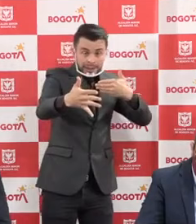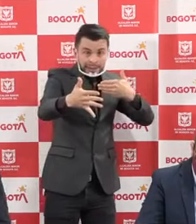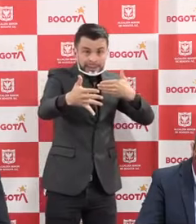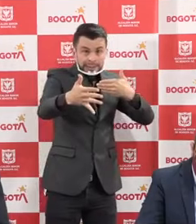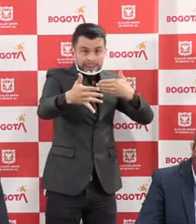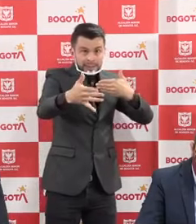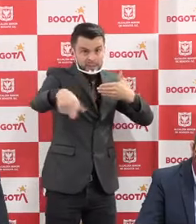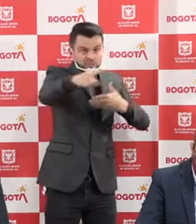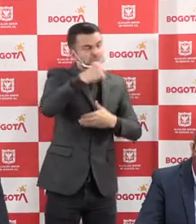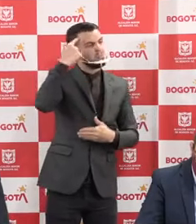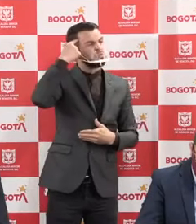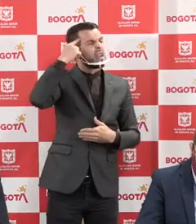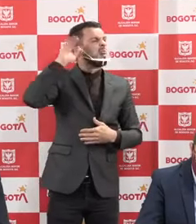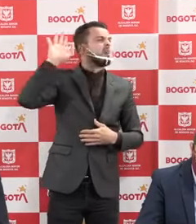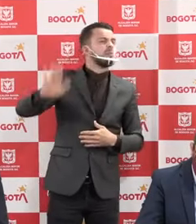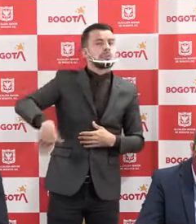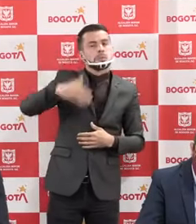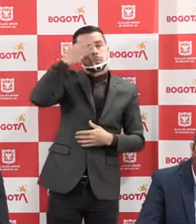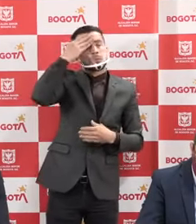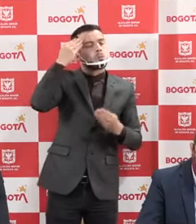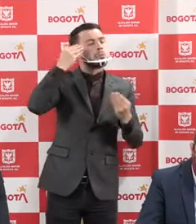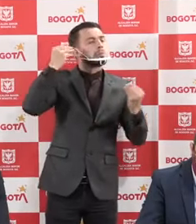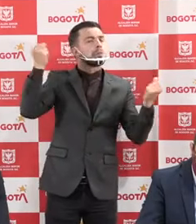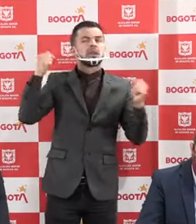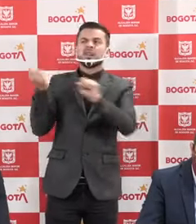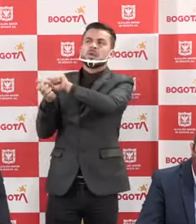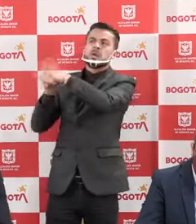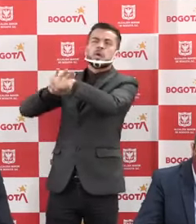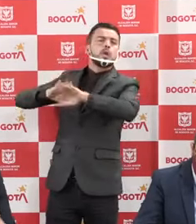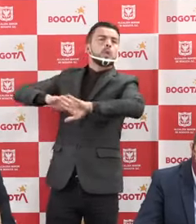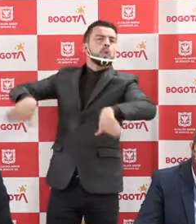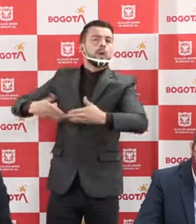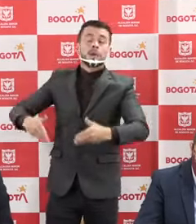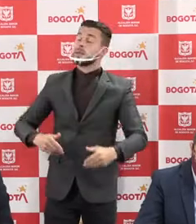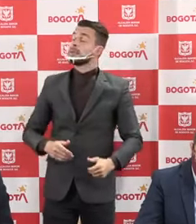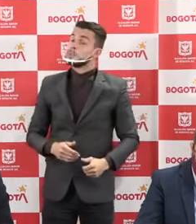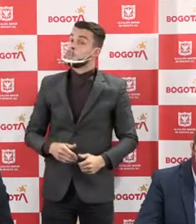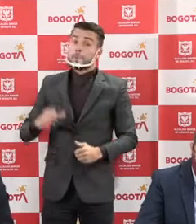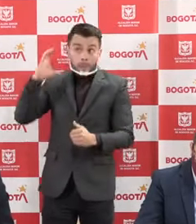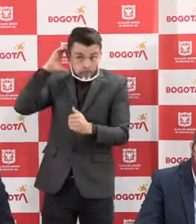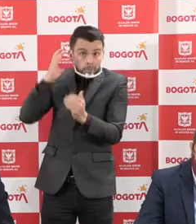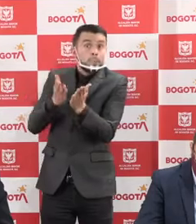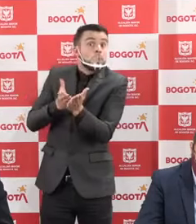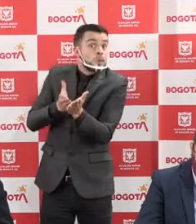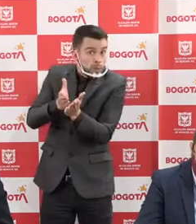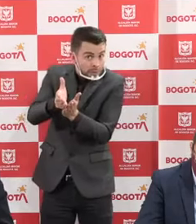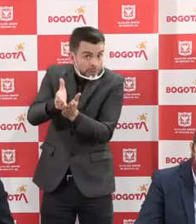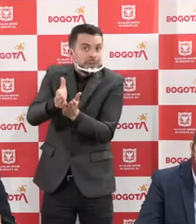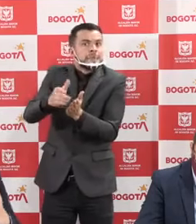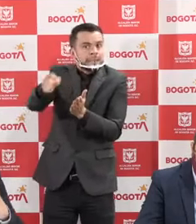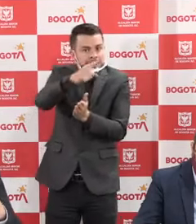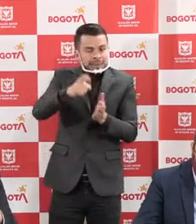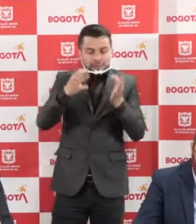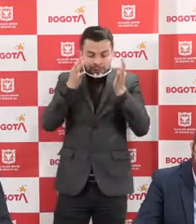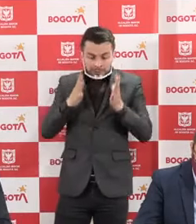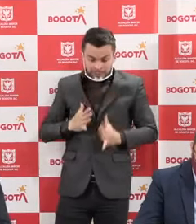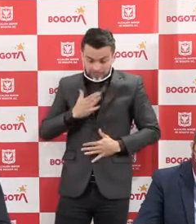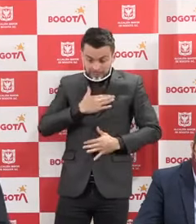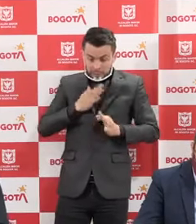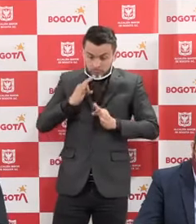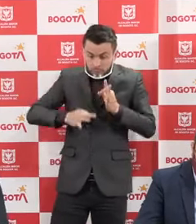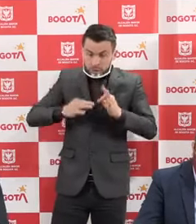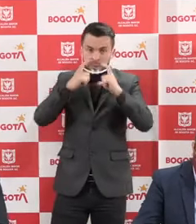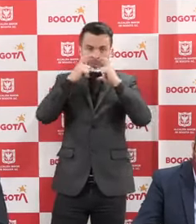mortal y por eso tenemos que seguirnos cuidando aparte de las medidas de autocuidado con